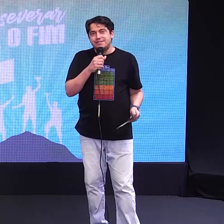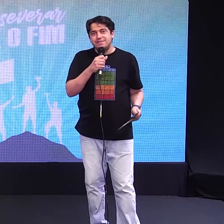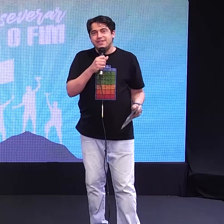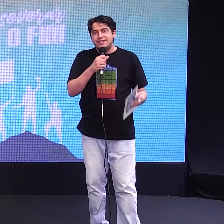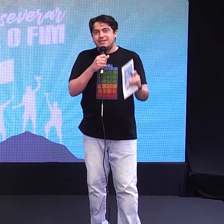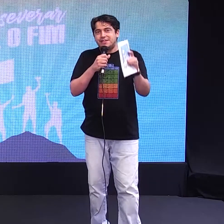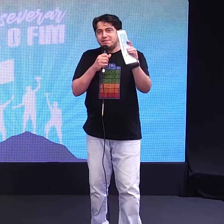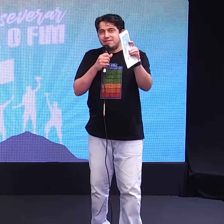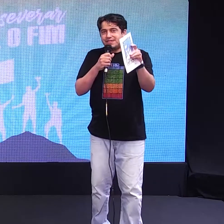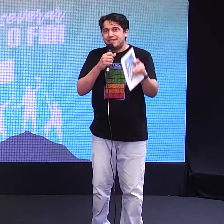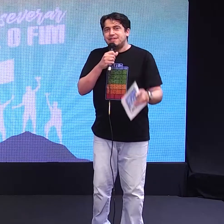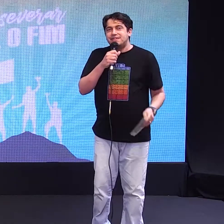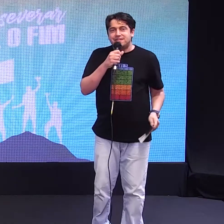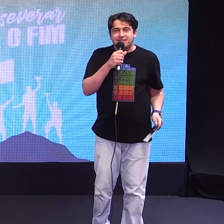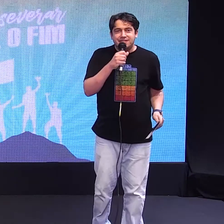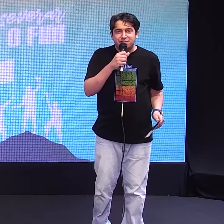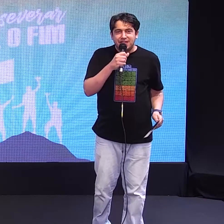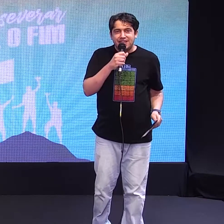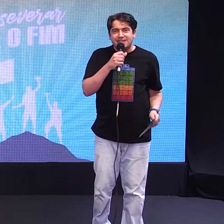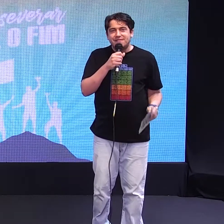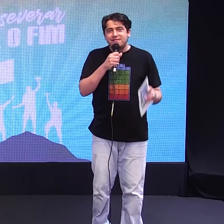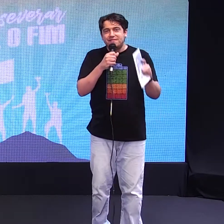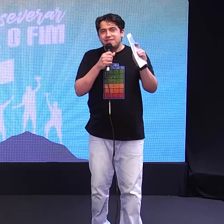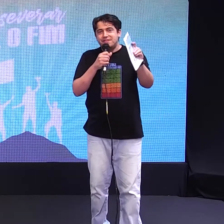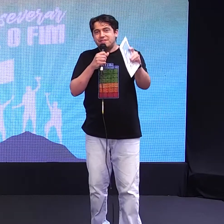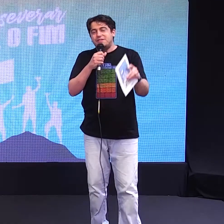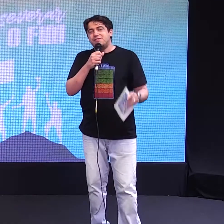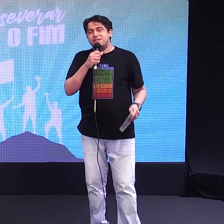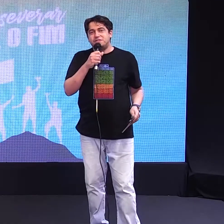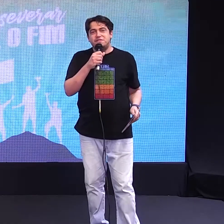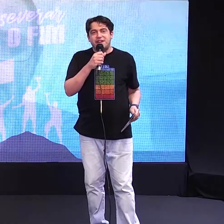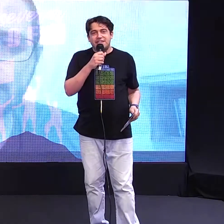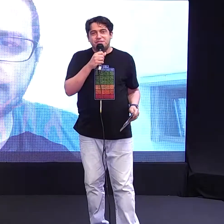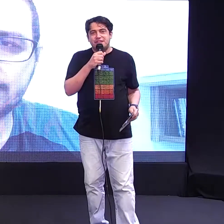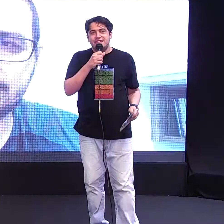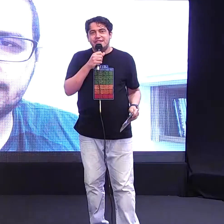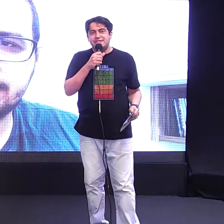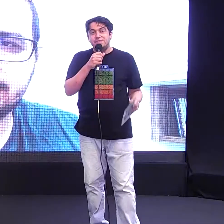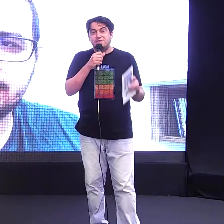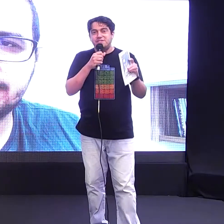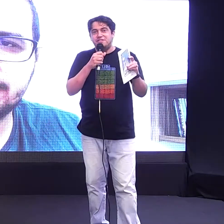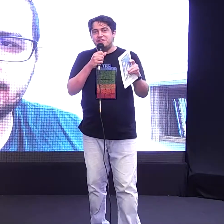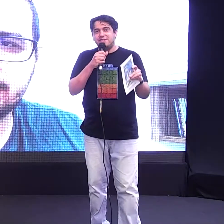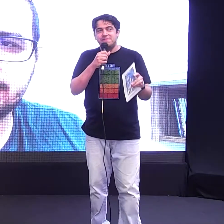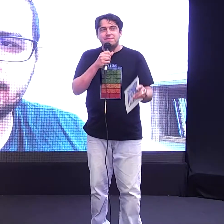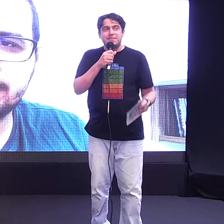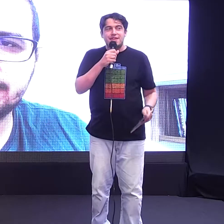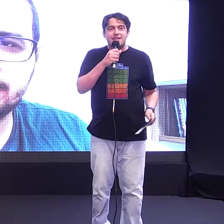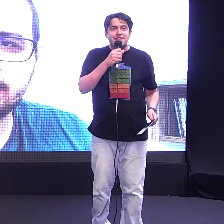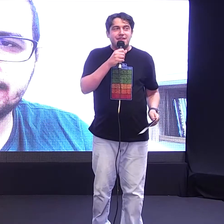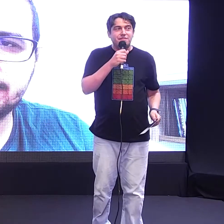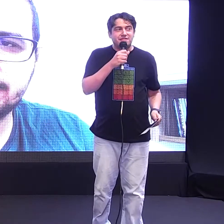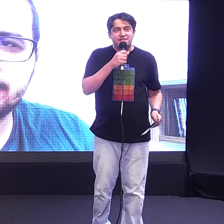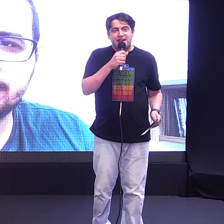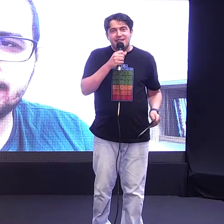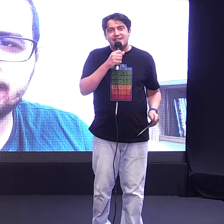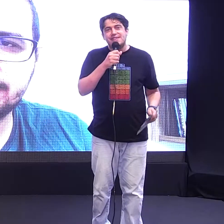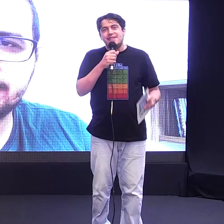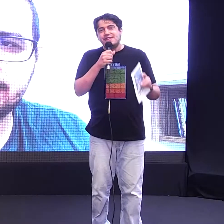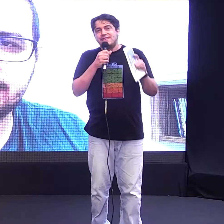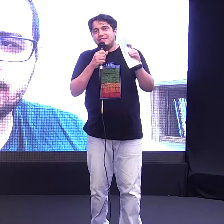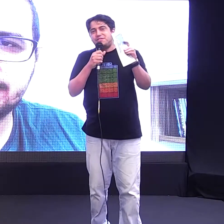Bretas. Então, segure aí no seu sofá, na sua cadeira, se posicione. E você